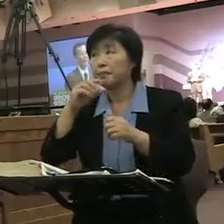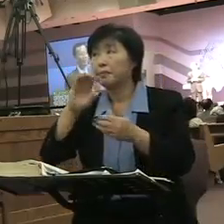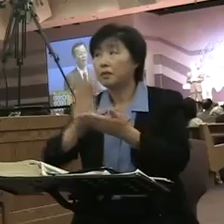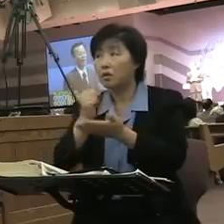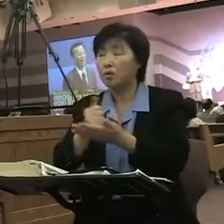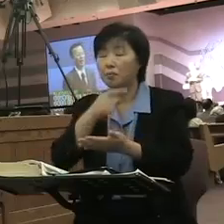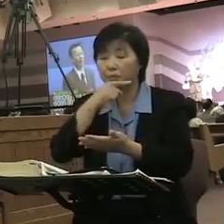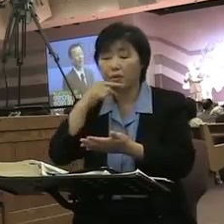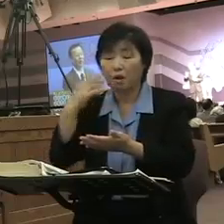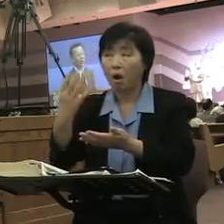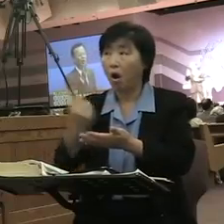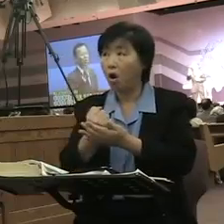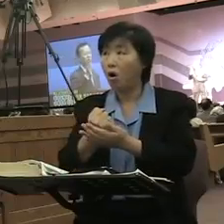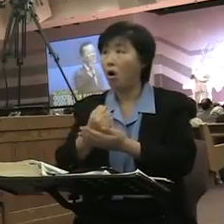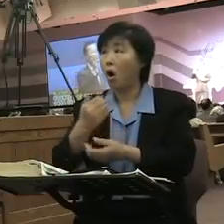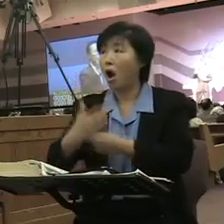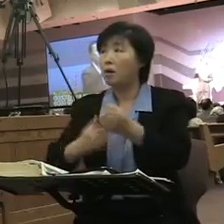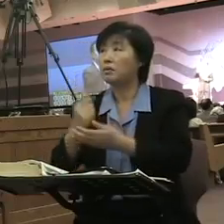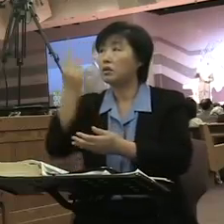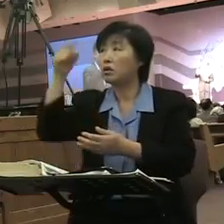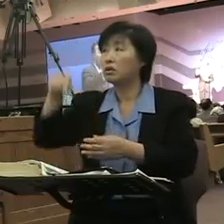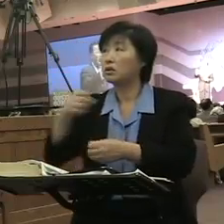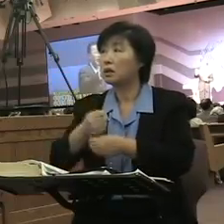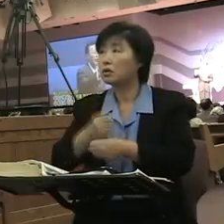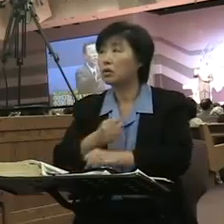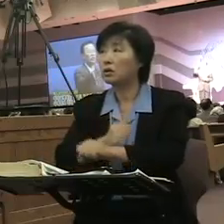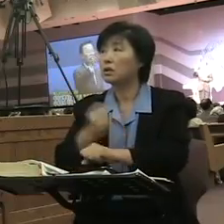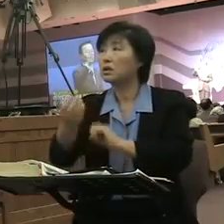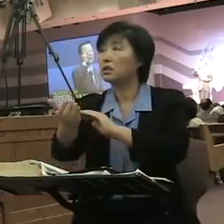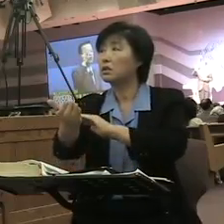것입니다. 하나님께서는 천지를 창조하시기